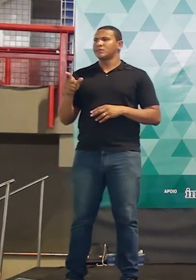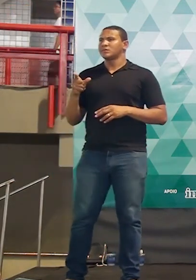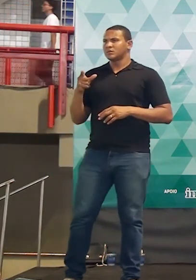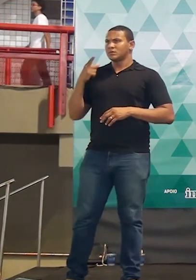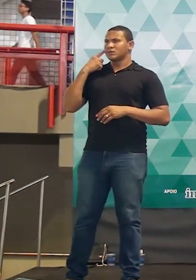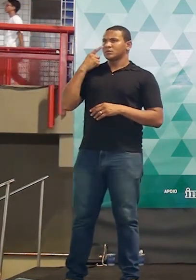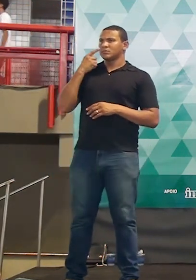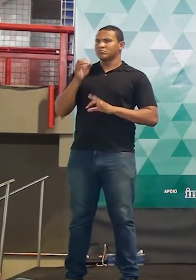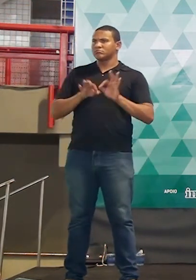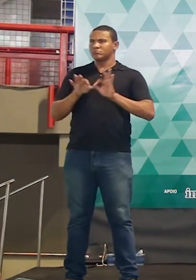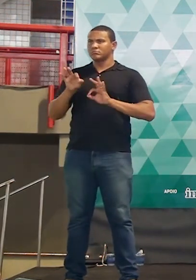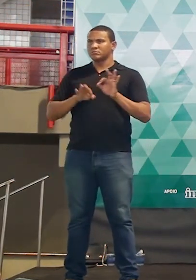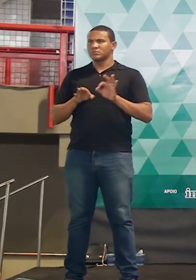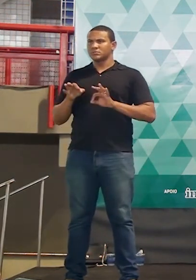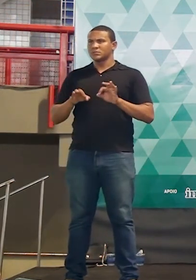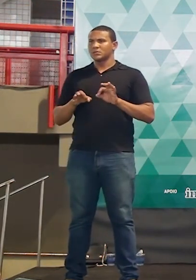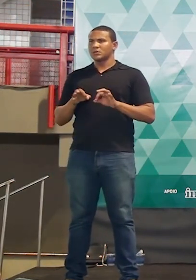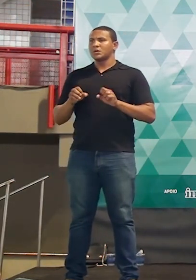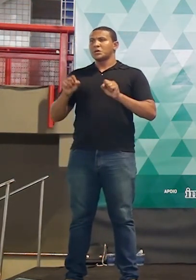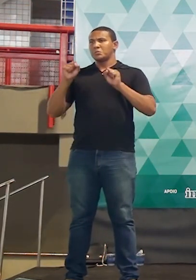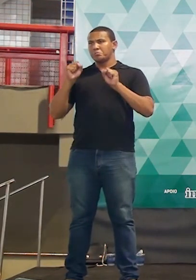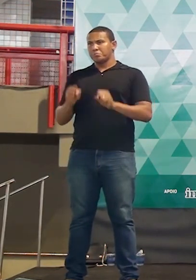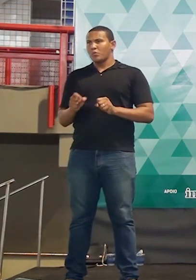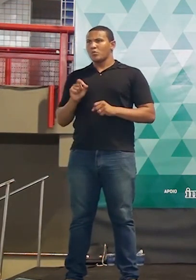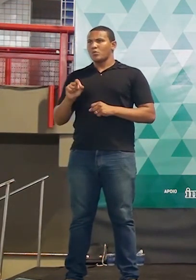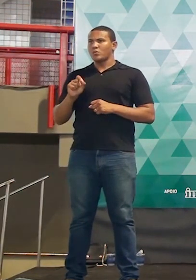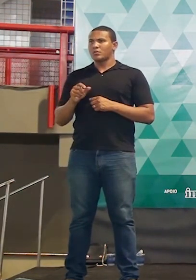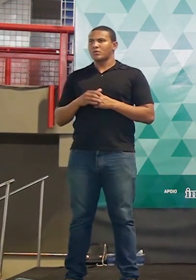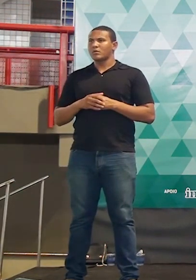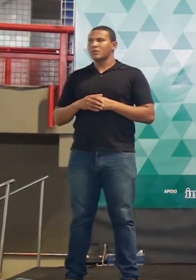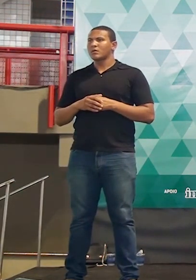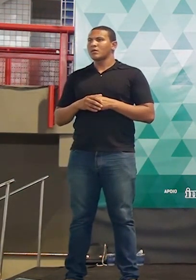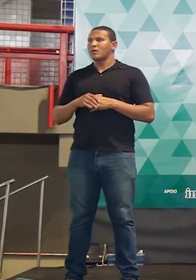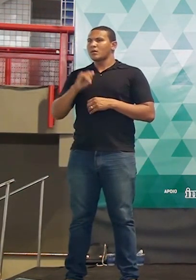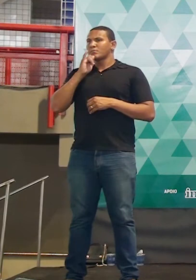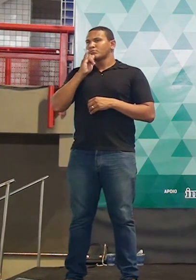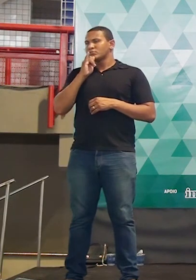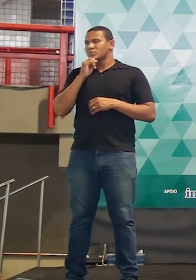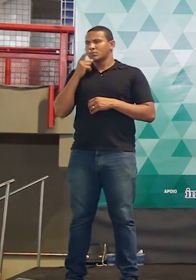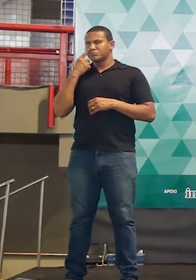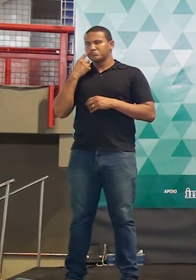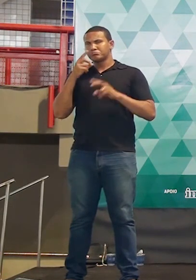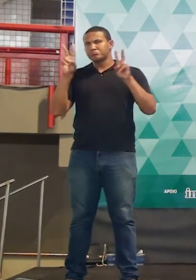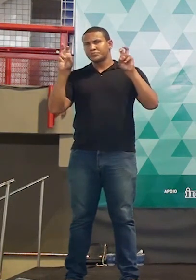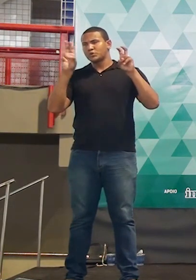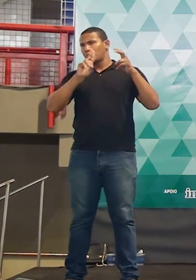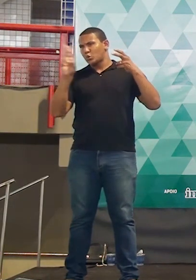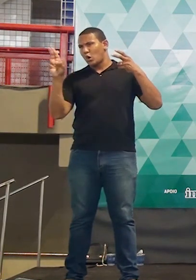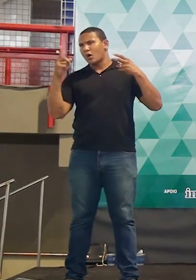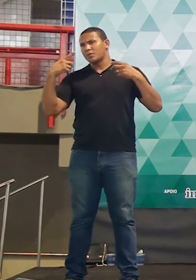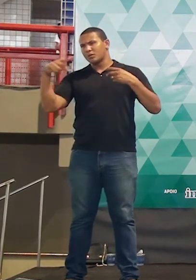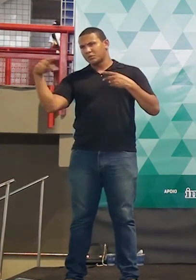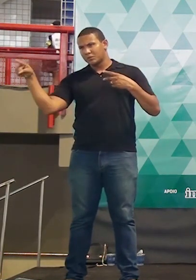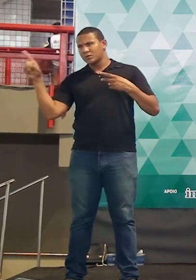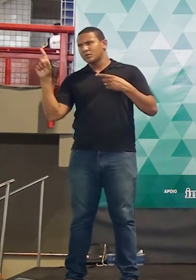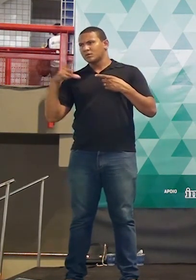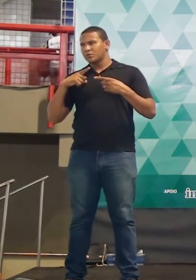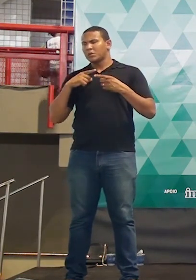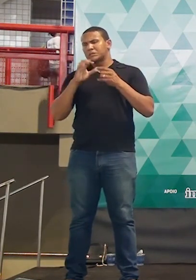redação, coloca seu nome, preenche o cabeçalho direitinho. No próximo dia 20, você traz sua